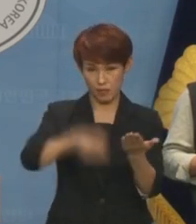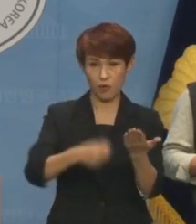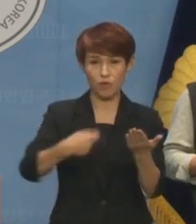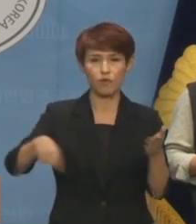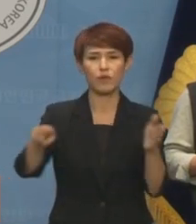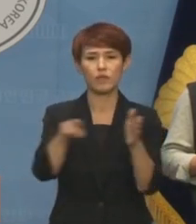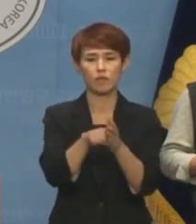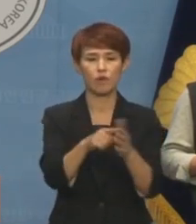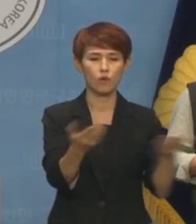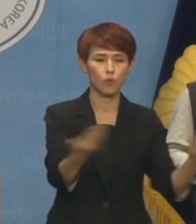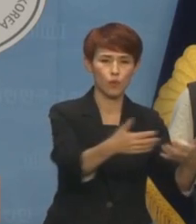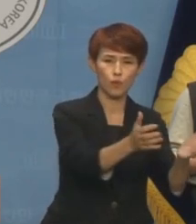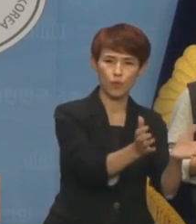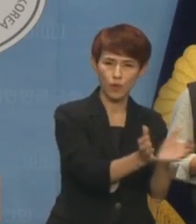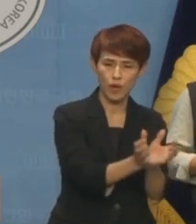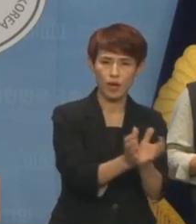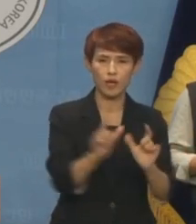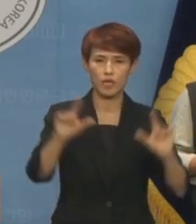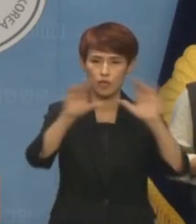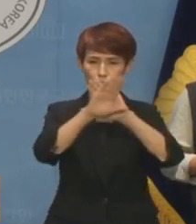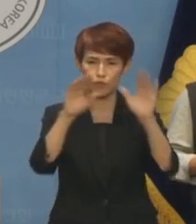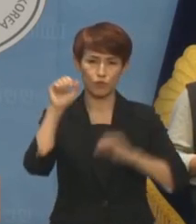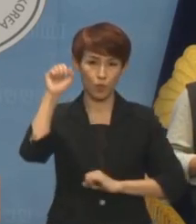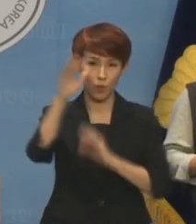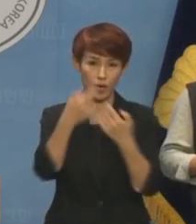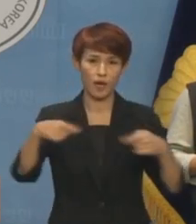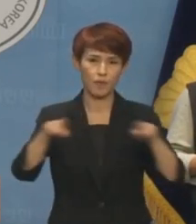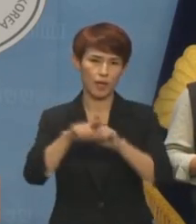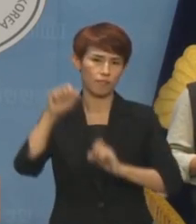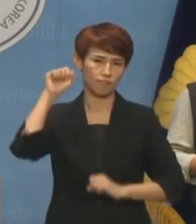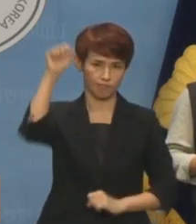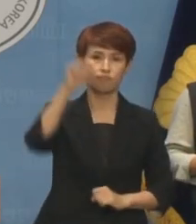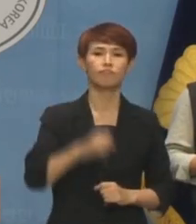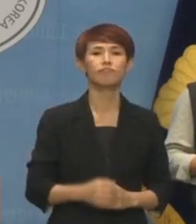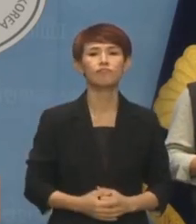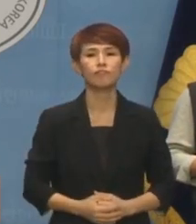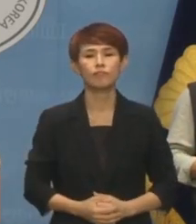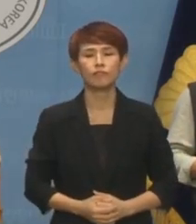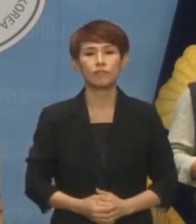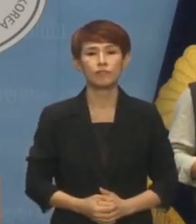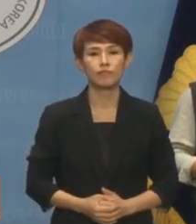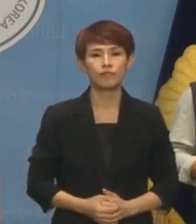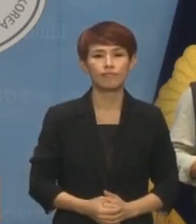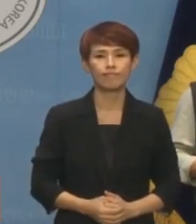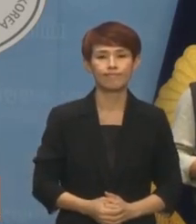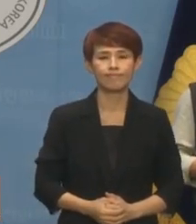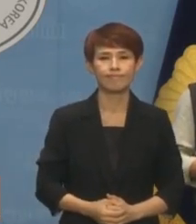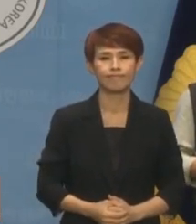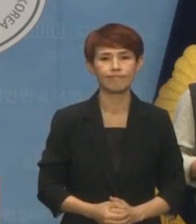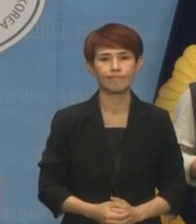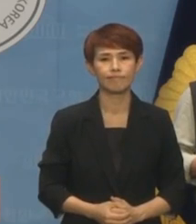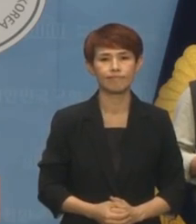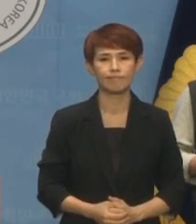위해서 노동계와 기후운동과 함께 투쟁할 것입니다. 네, 감사합니다.